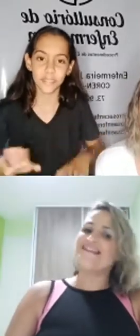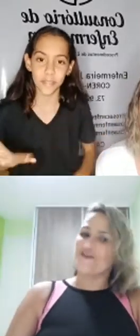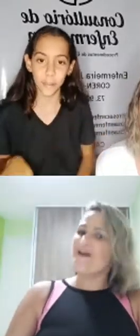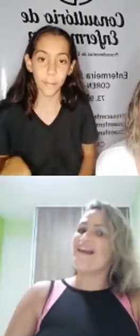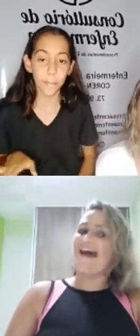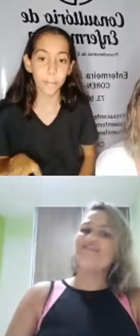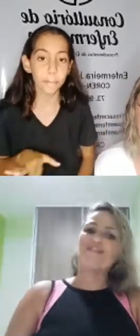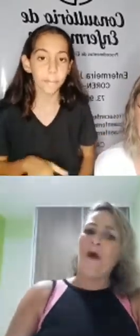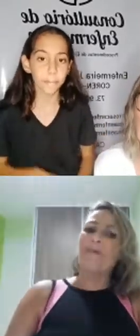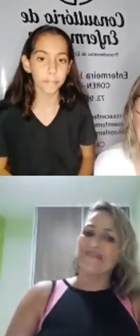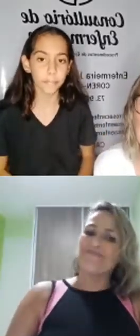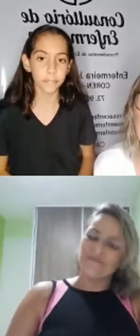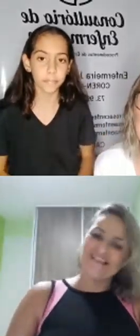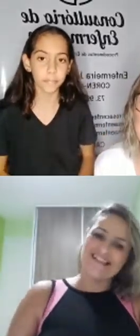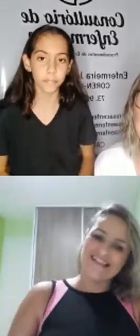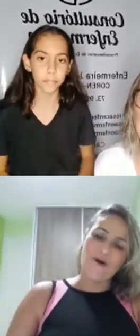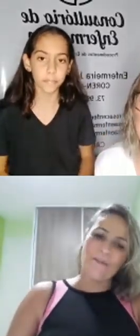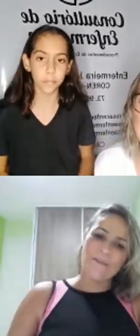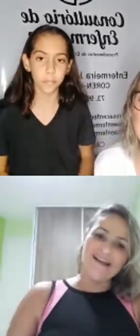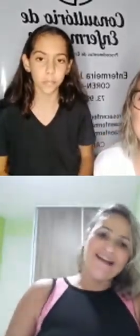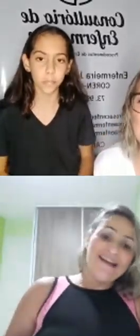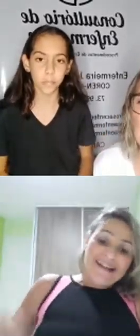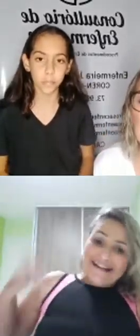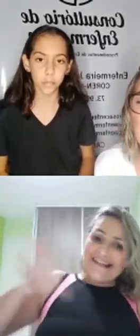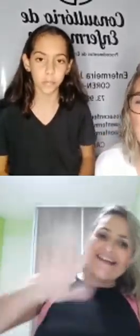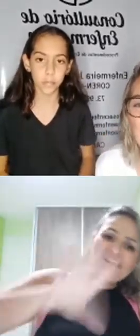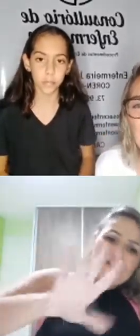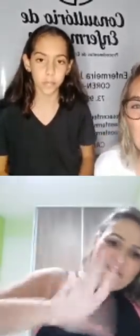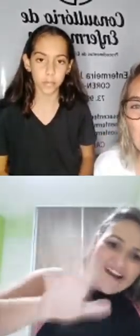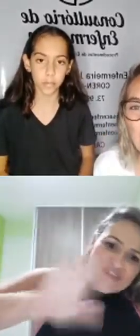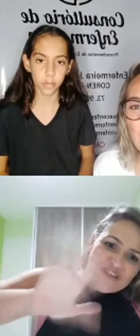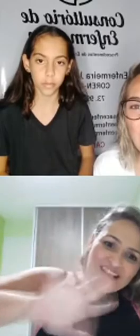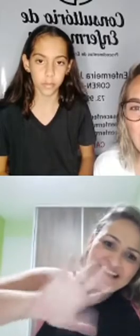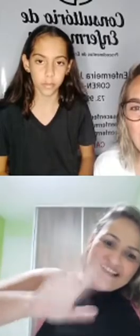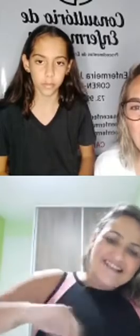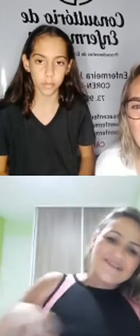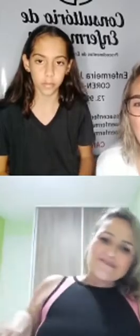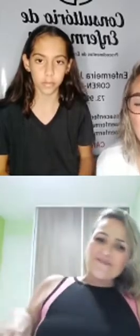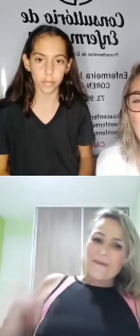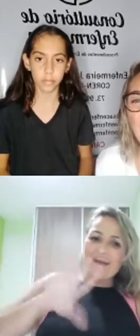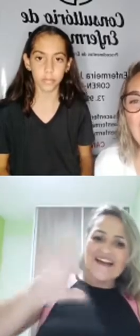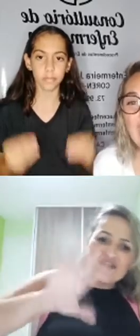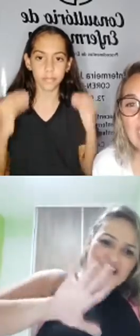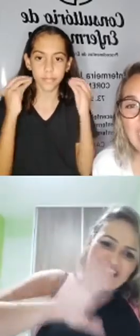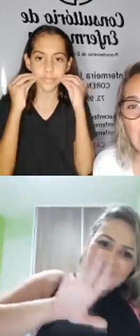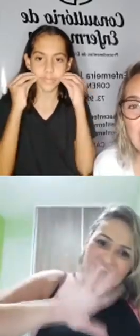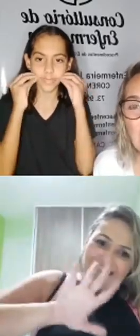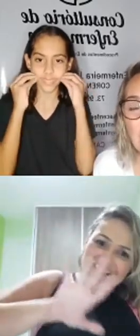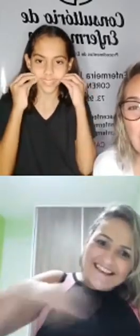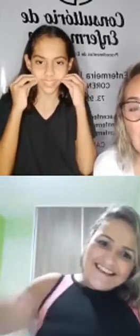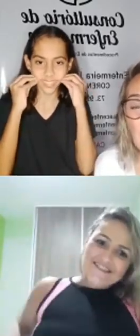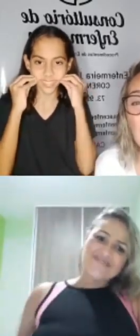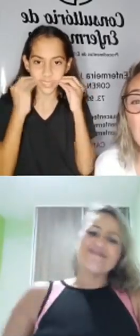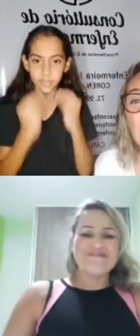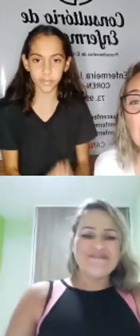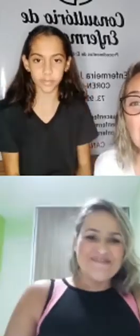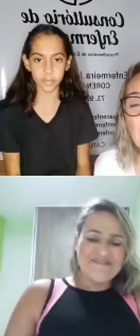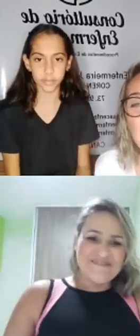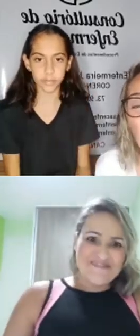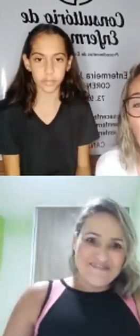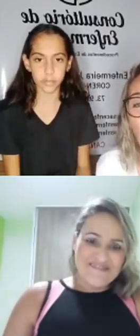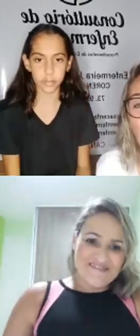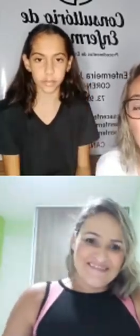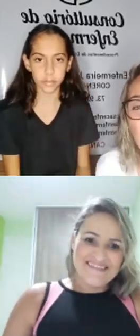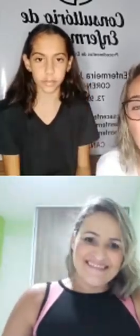vai ter uma live top. Vai ser top. exato. Fica Li, aqui beijo, Li. Beijo, agradeço. Dani Rodrigo. Você